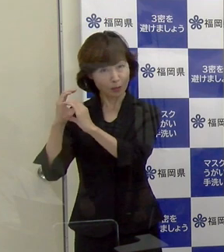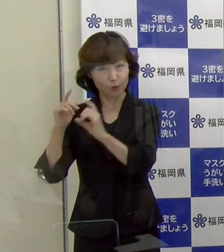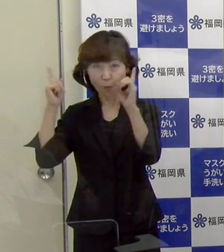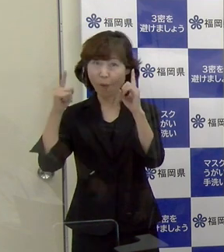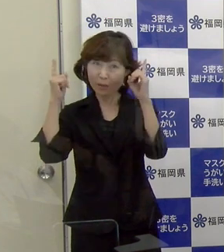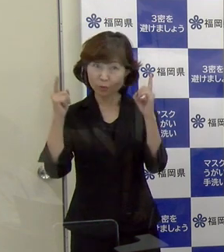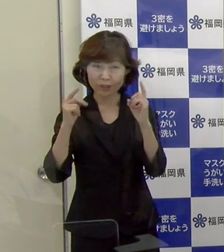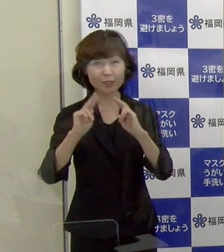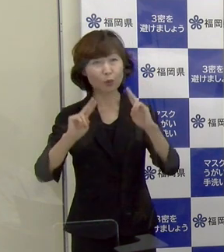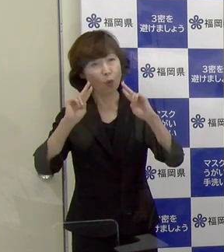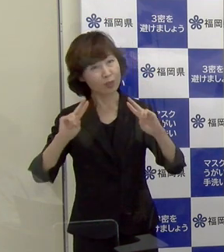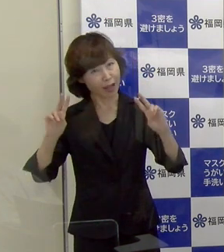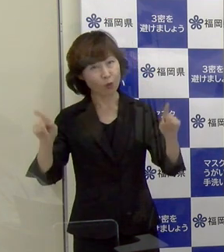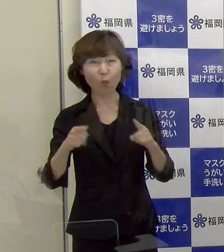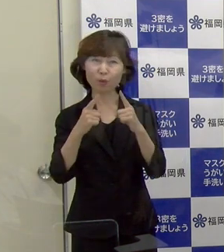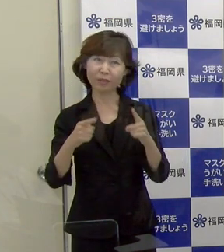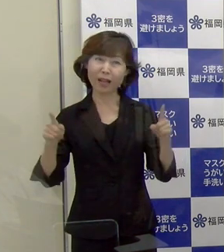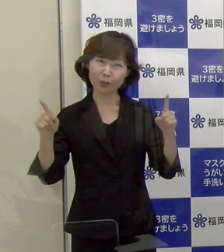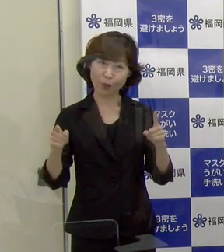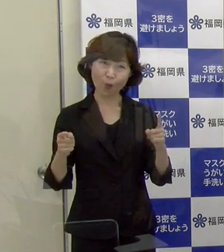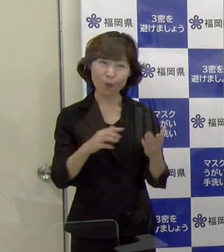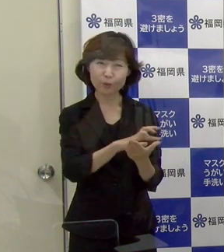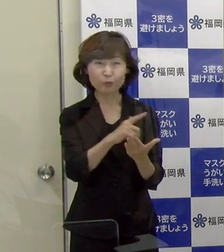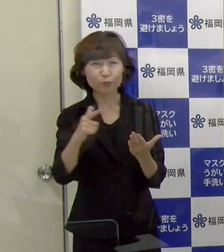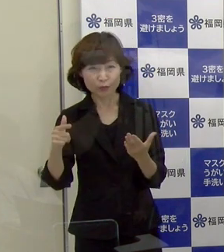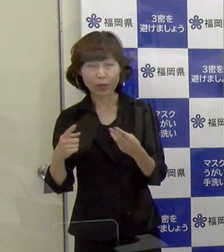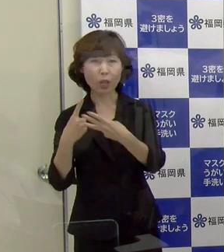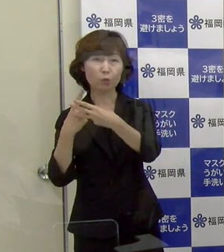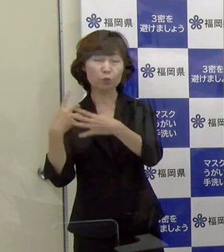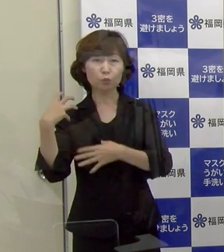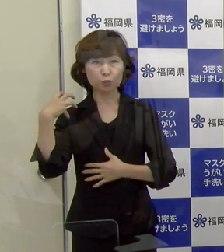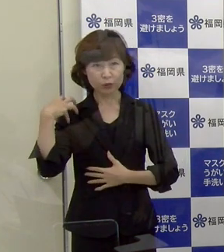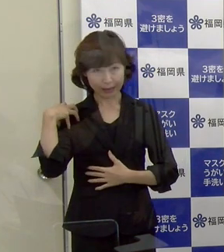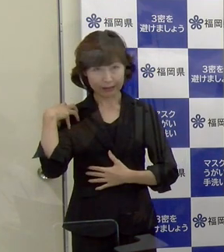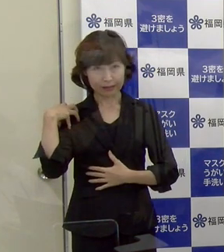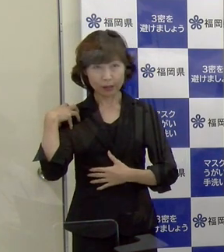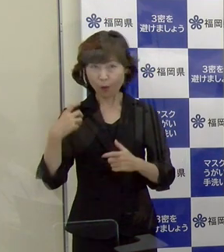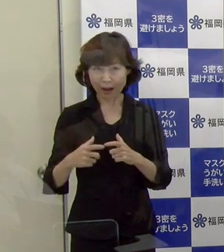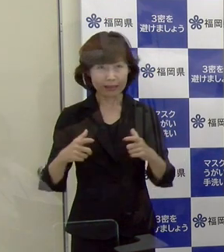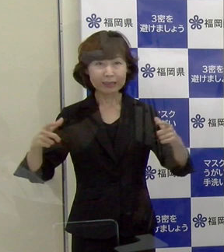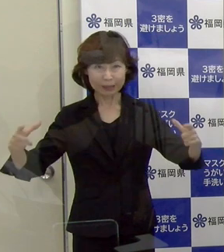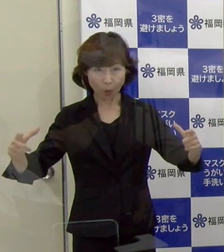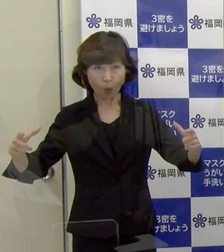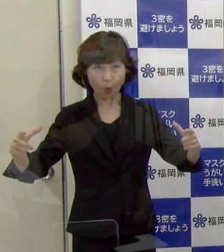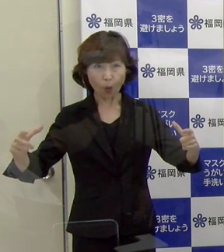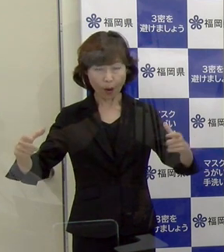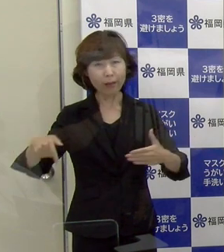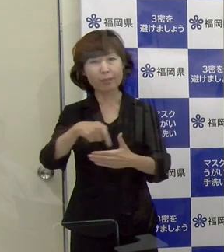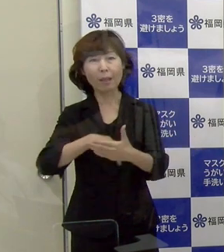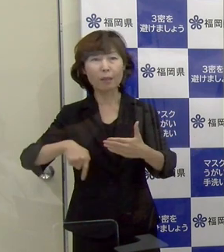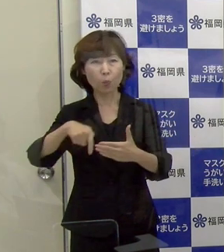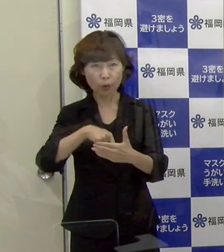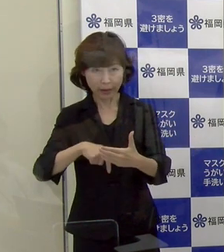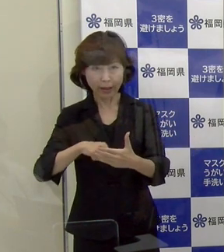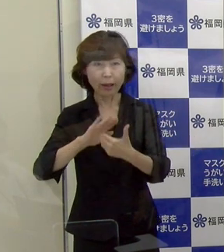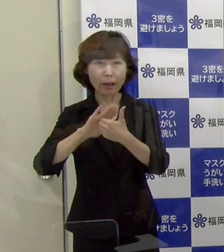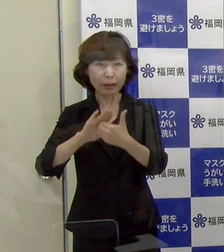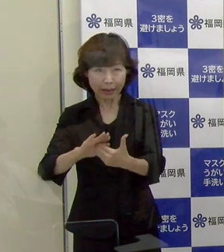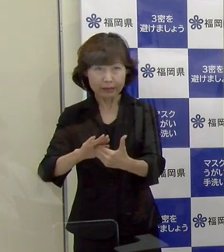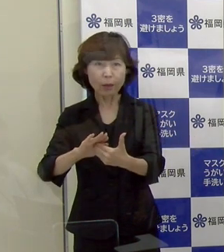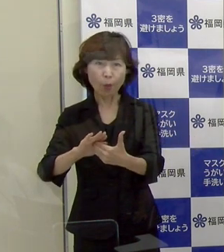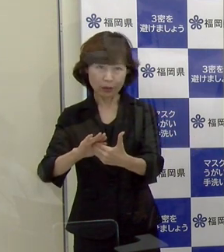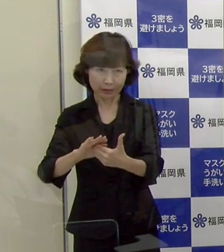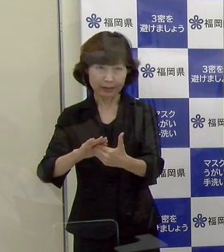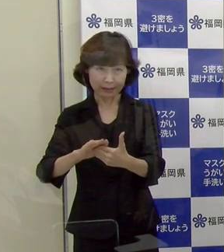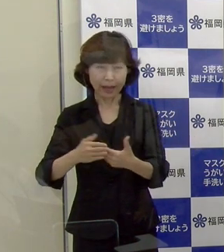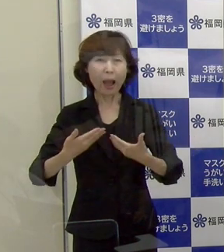コンサートとイベントを主催される方は規模その規模内容によりまして感染防止安全計画また